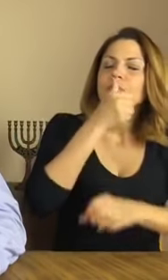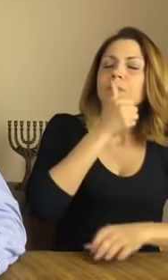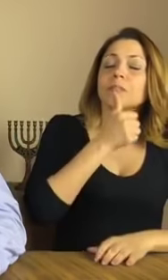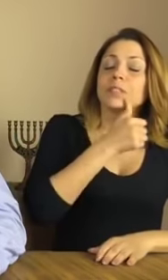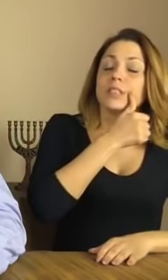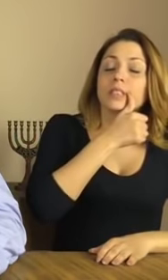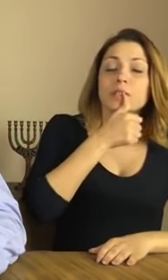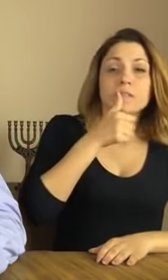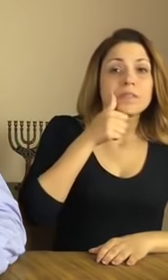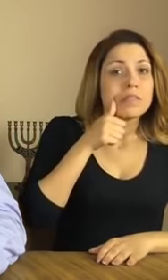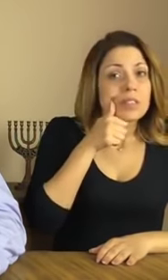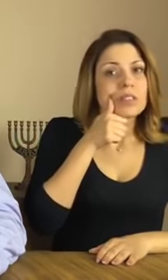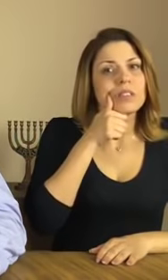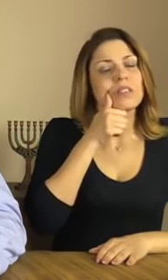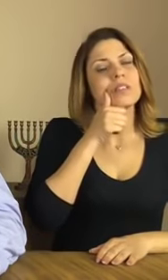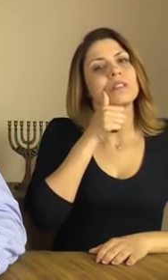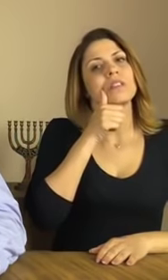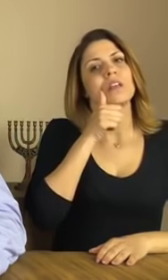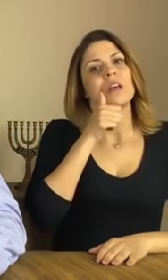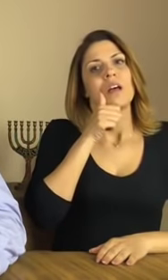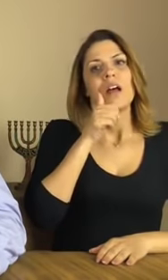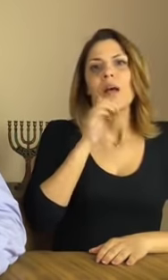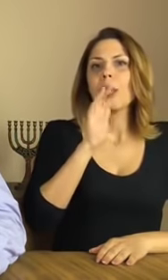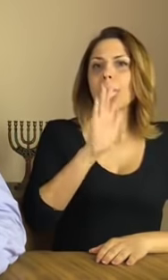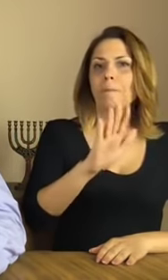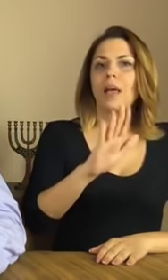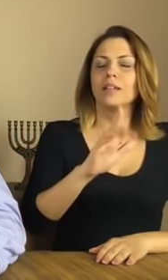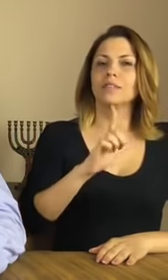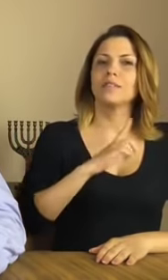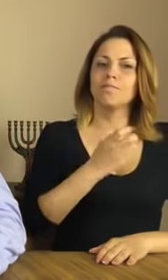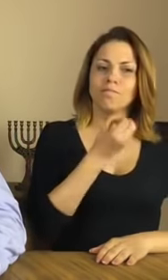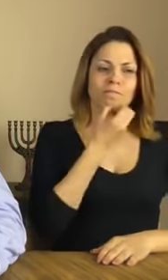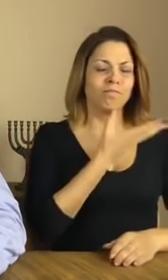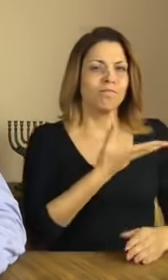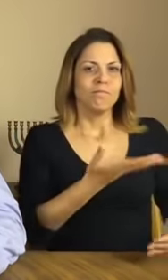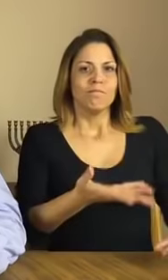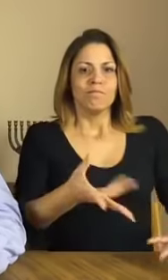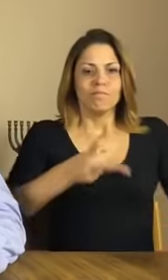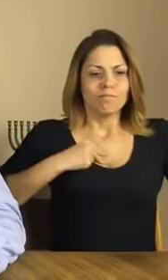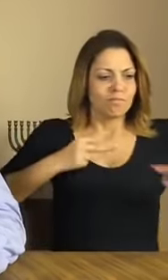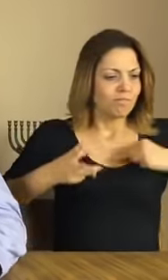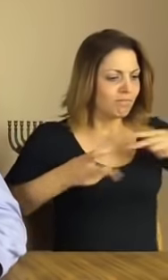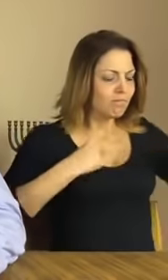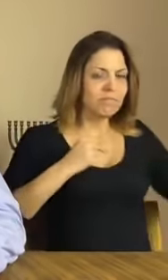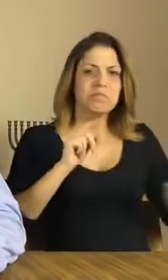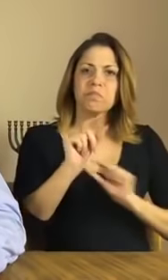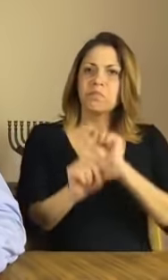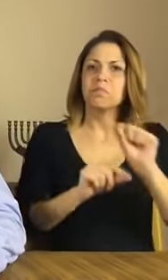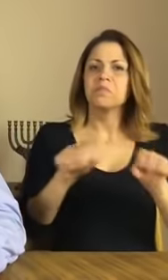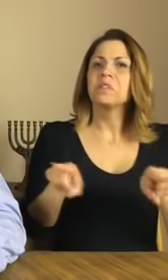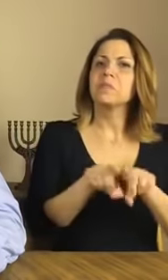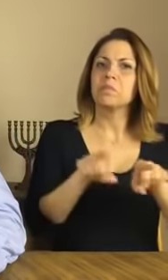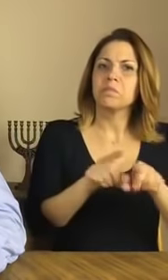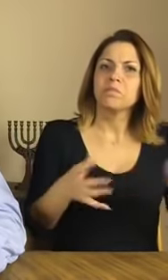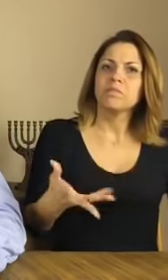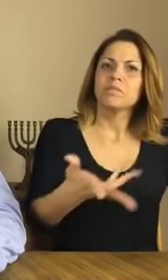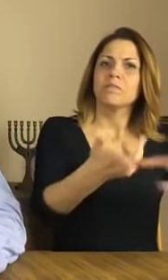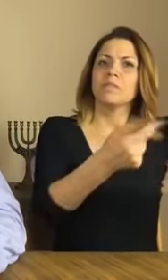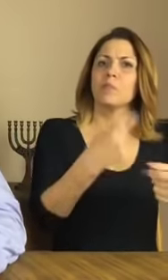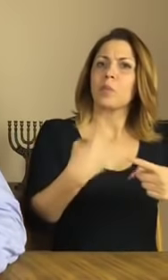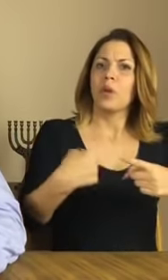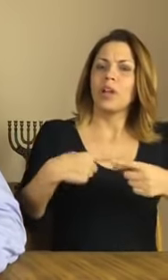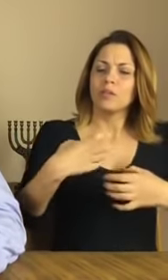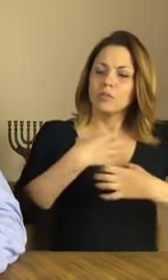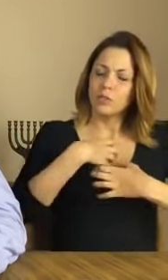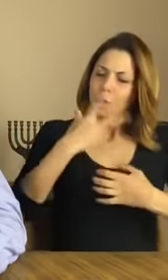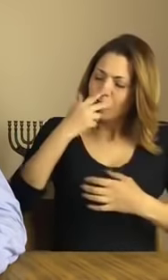mas também muito muito compensador quando no final de tudo aquilo que plantamos ao